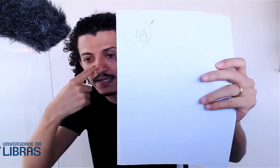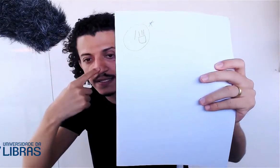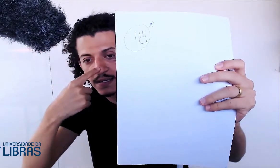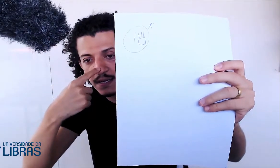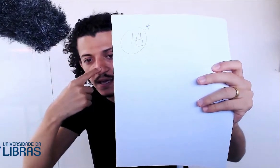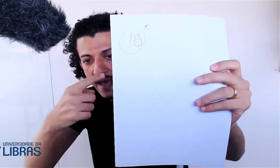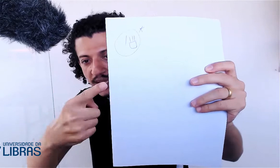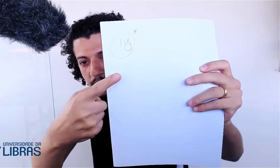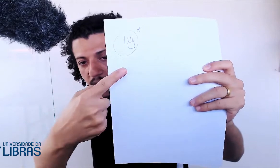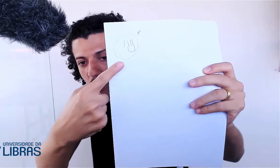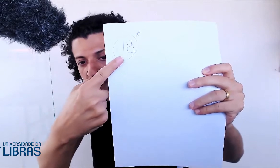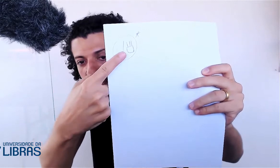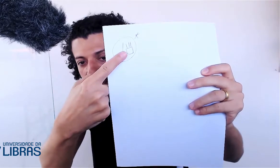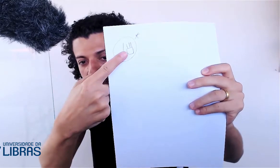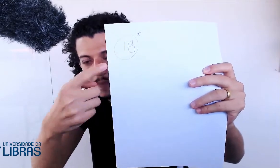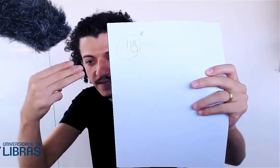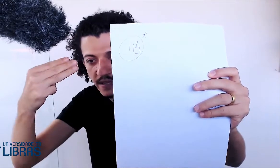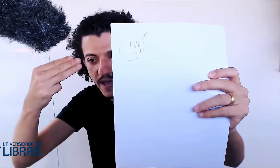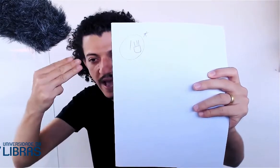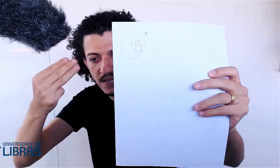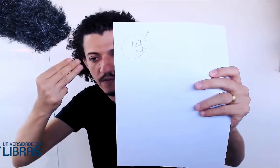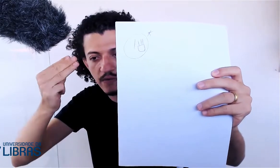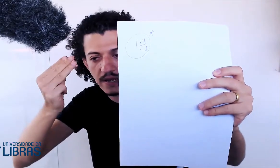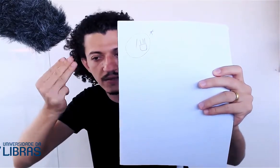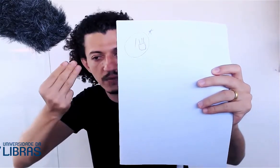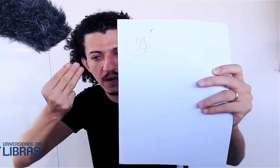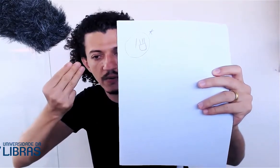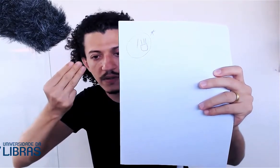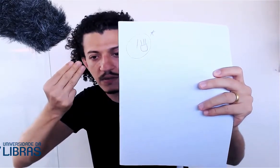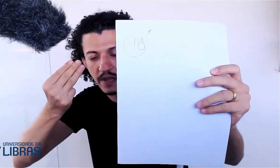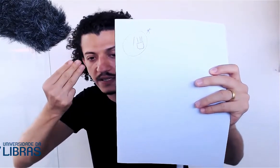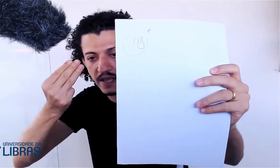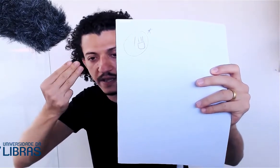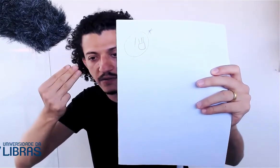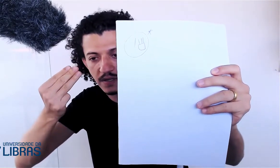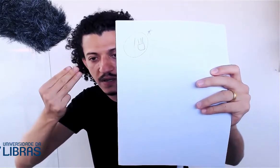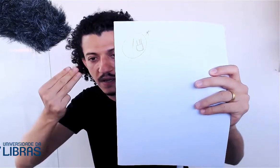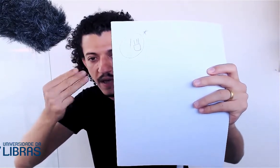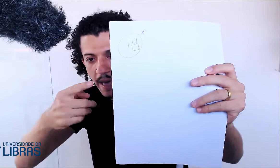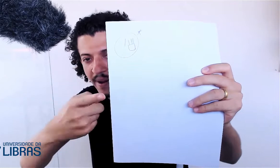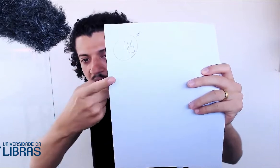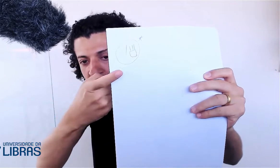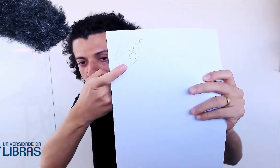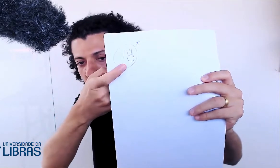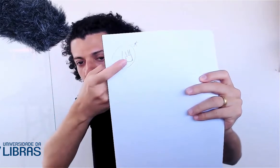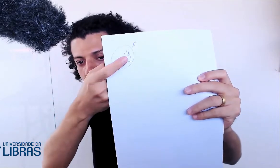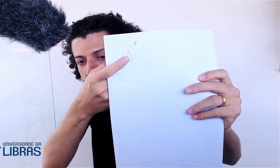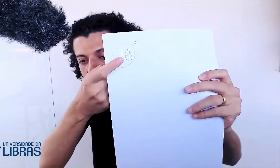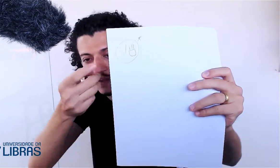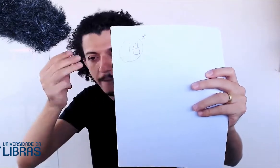nariz. Essa mão aqui representa essa configuração de mão. São 3 dedos. É branquinho aqui porque eu estou vendo a